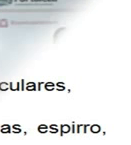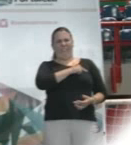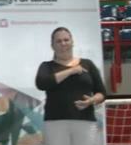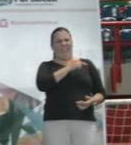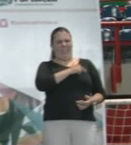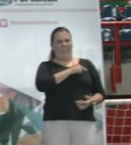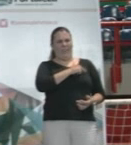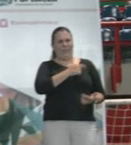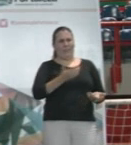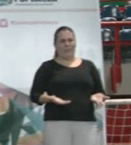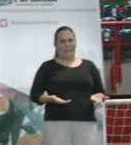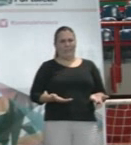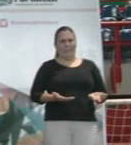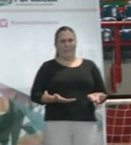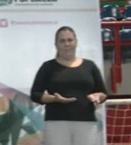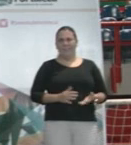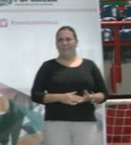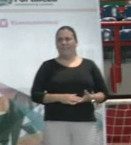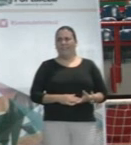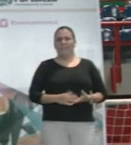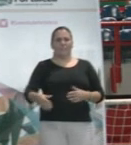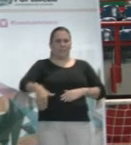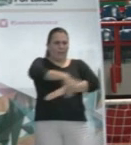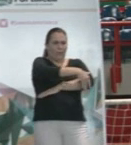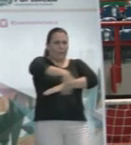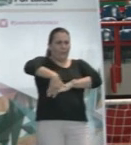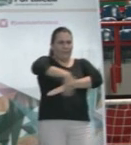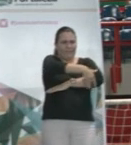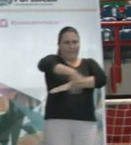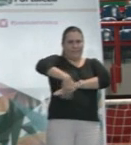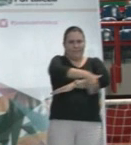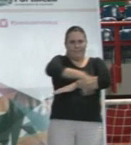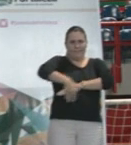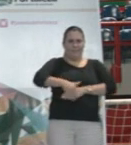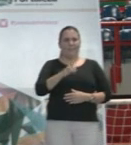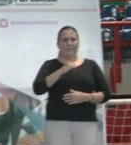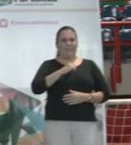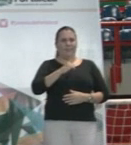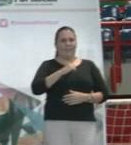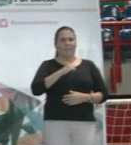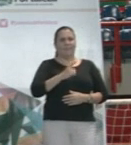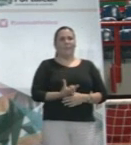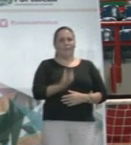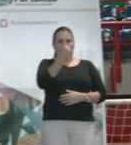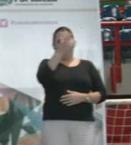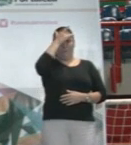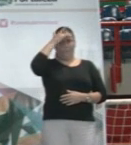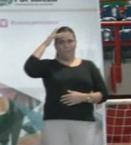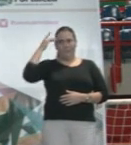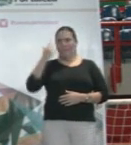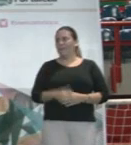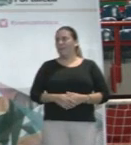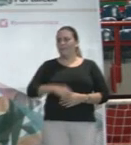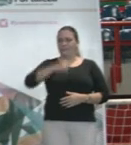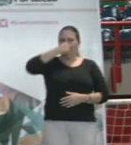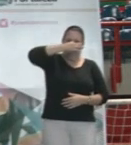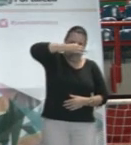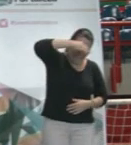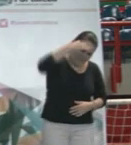feia. Tem cor mais feia que você está andando numa calçada, aí tem um fio de 500 éguas, aí faz isso, ele está andando e faz